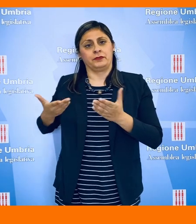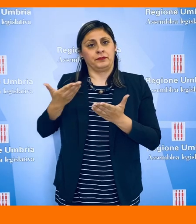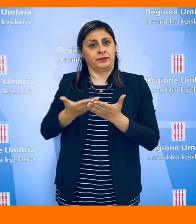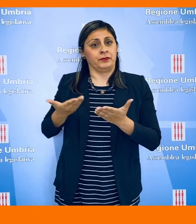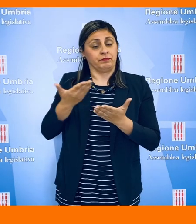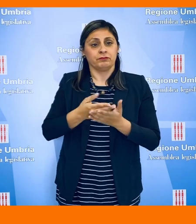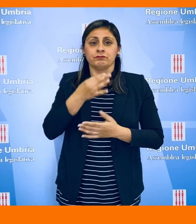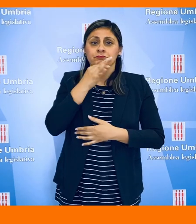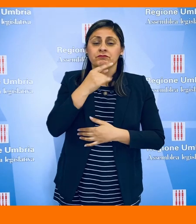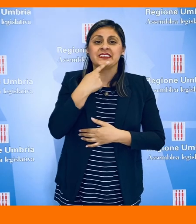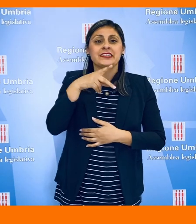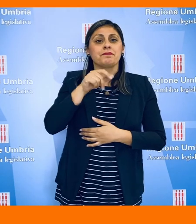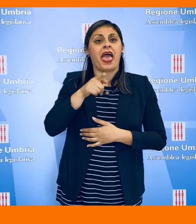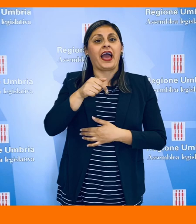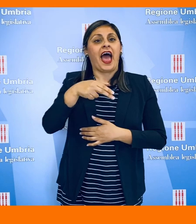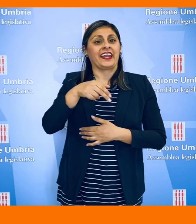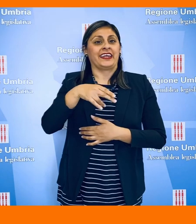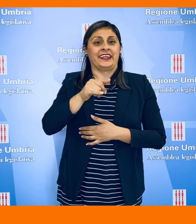Marco Paganini.